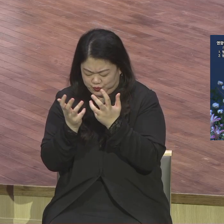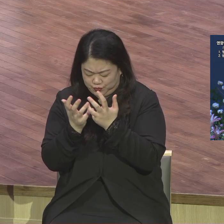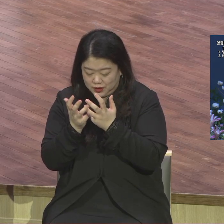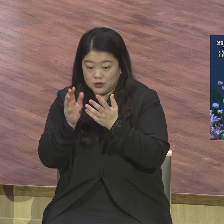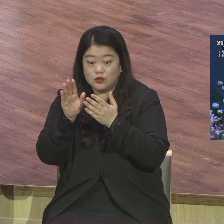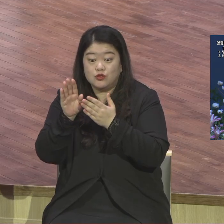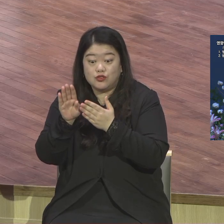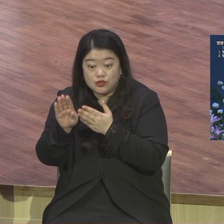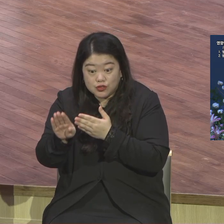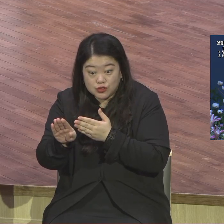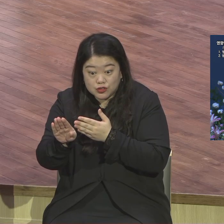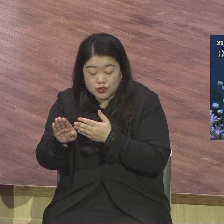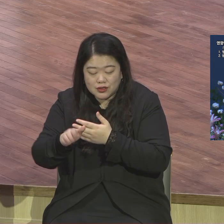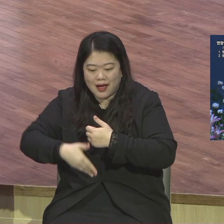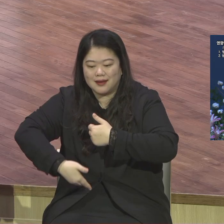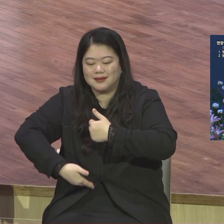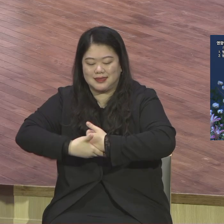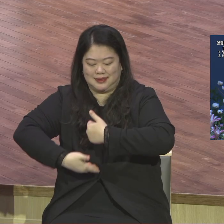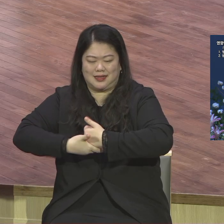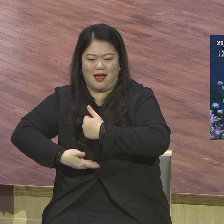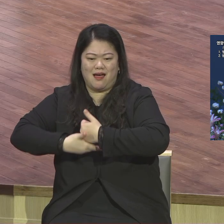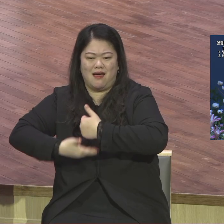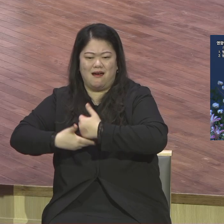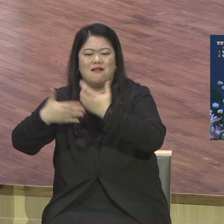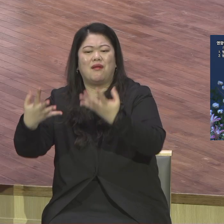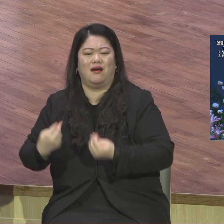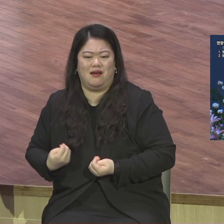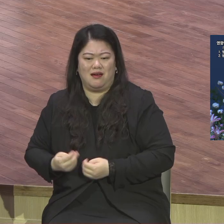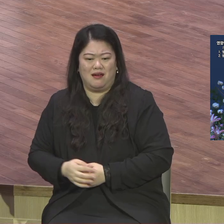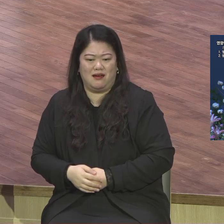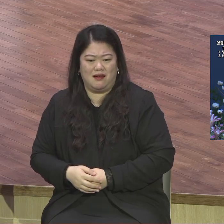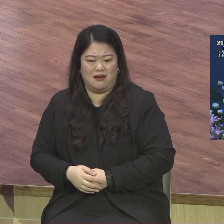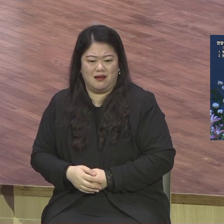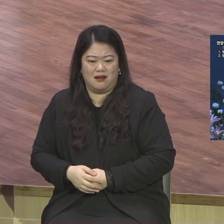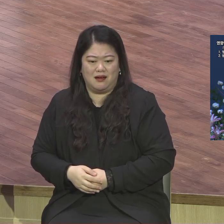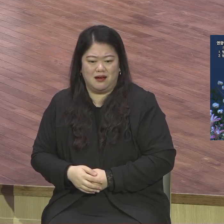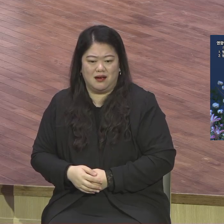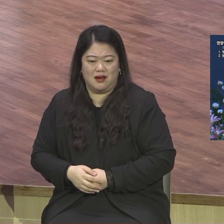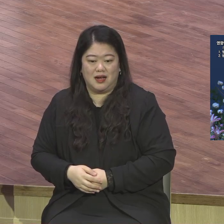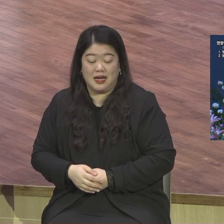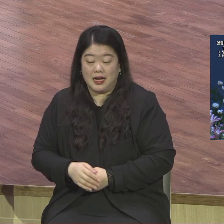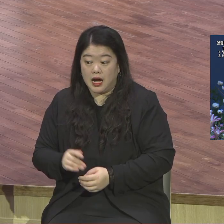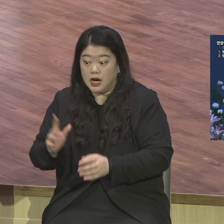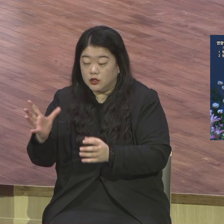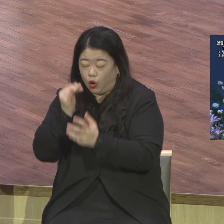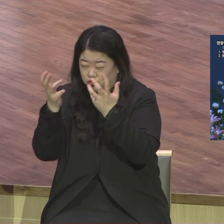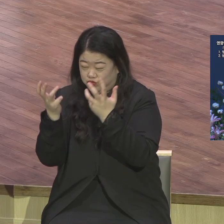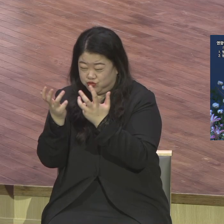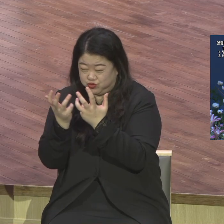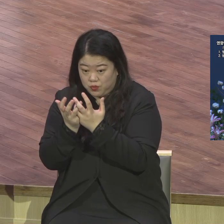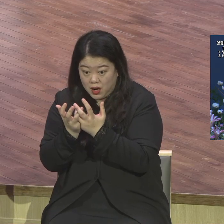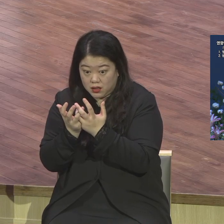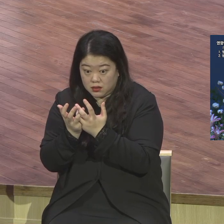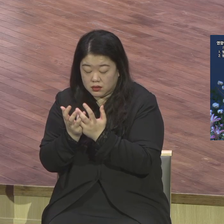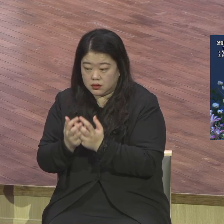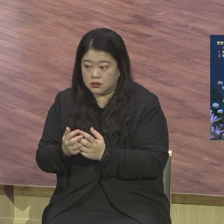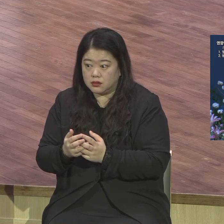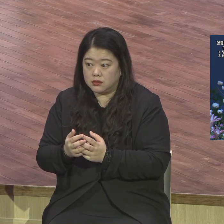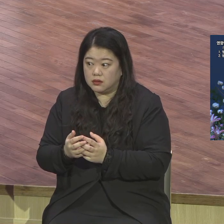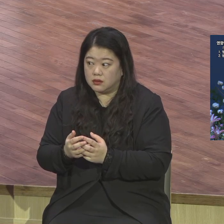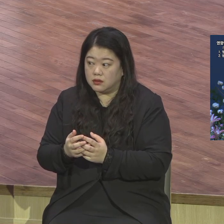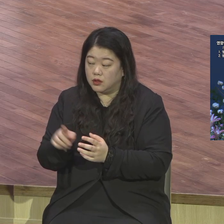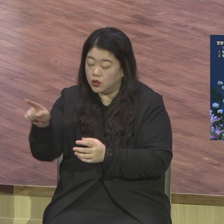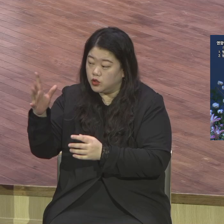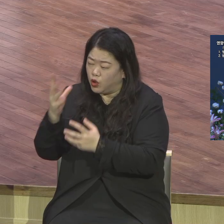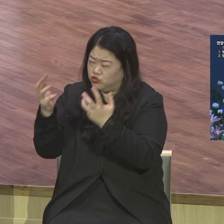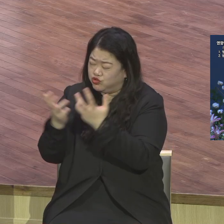모든 사람에게 칭찬을 받아. 싫어하는 사람이 없어. 인본주의 아닙니다. 그 성령의